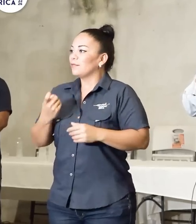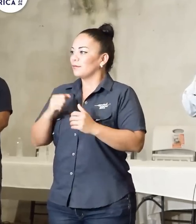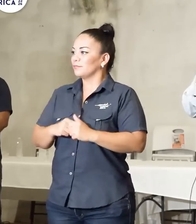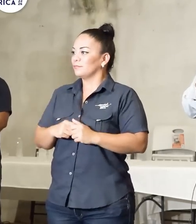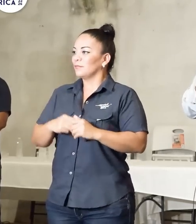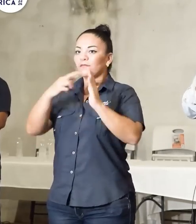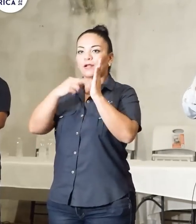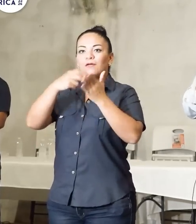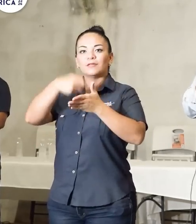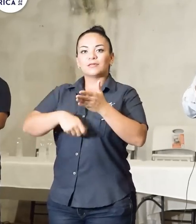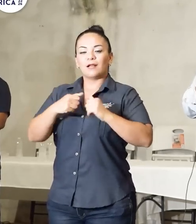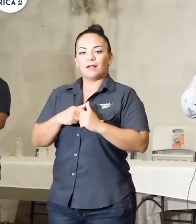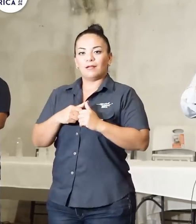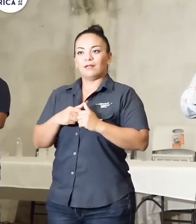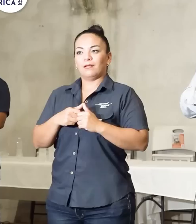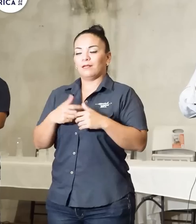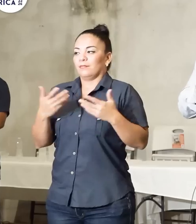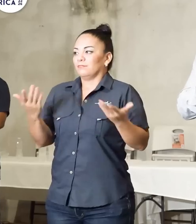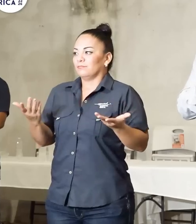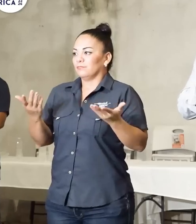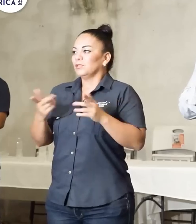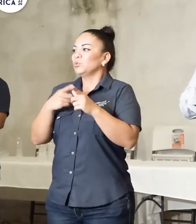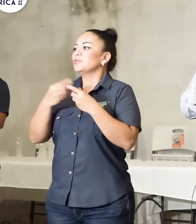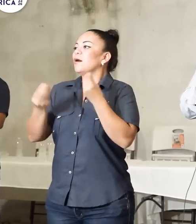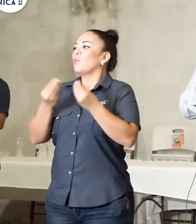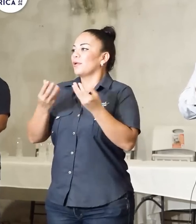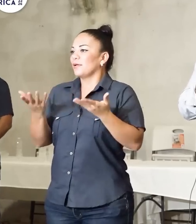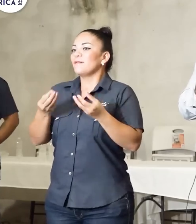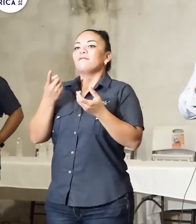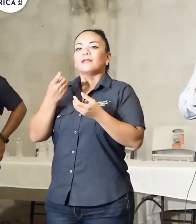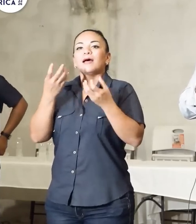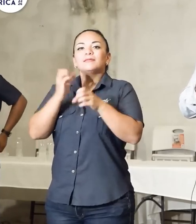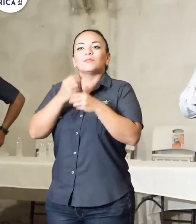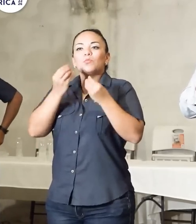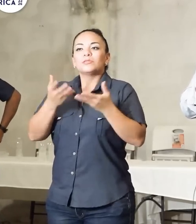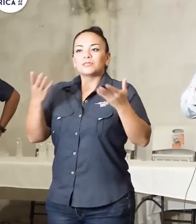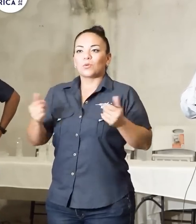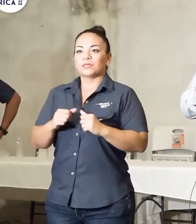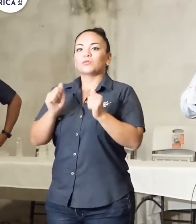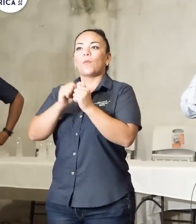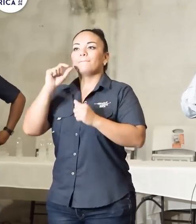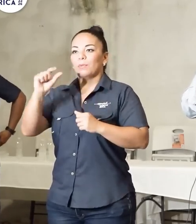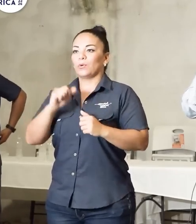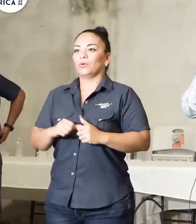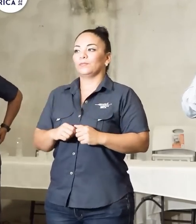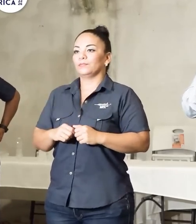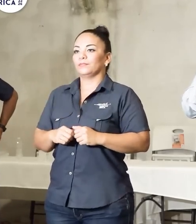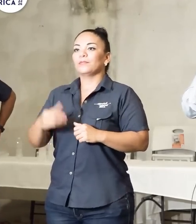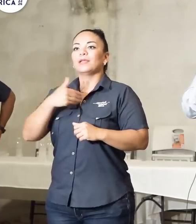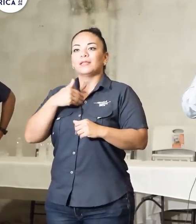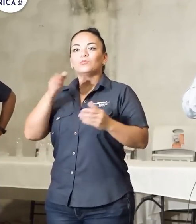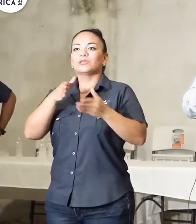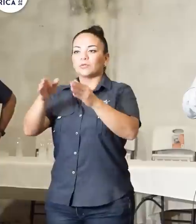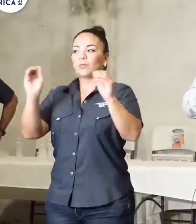con la regla fiscal y un programa de fondo monetario. Entonces hay que hacer mucho con poco y tenemos esa ruta